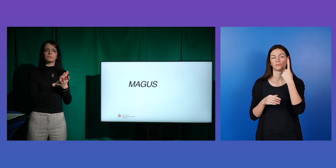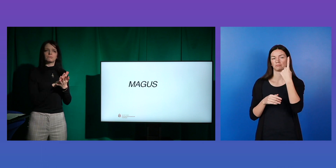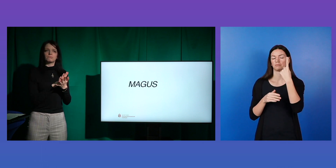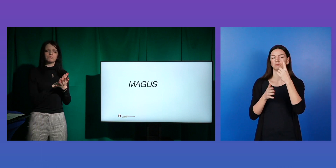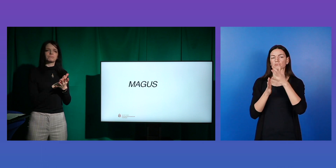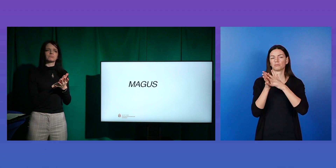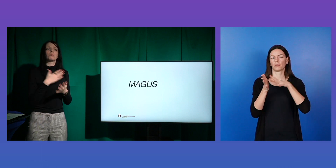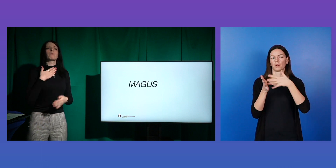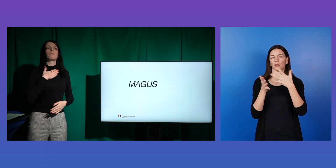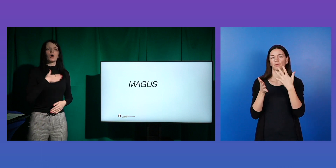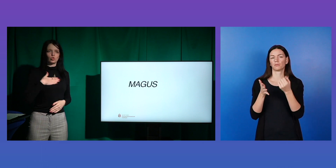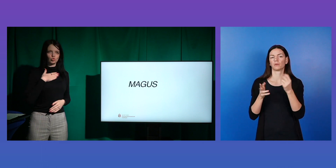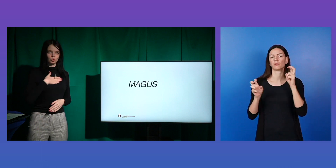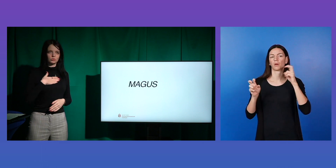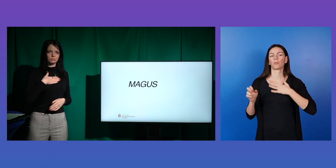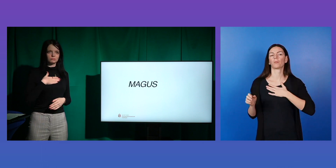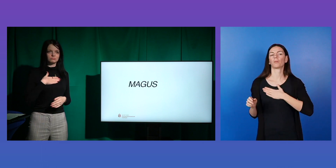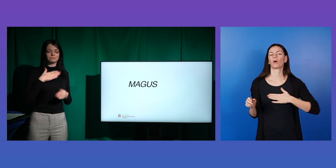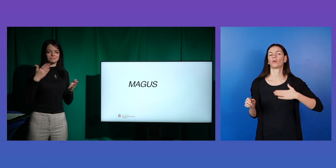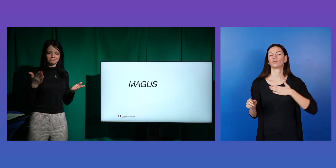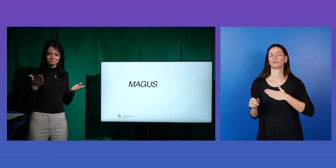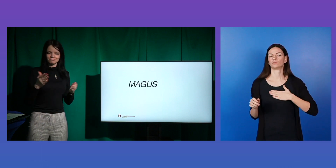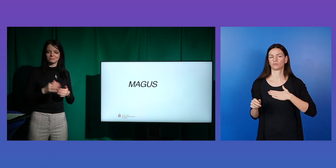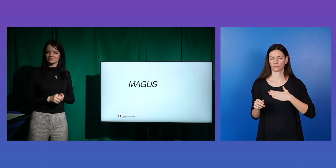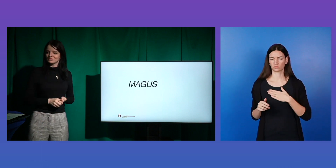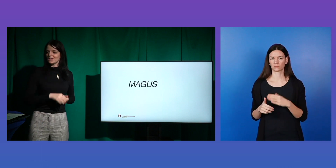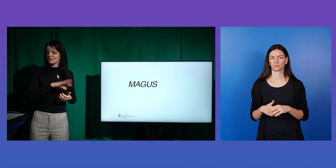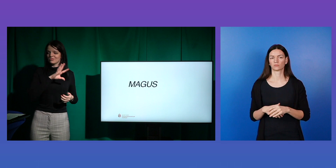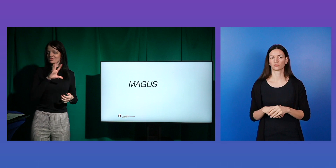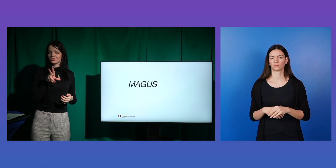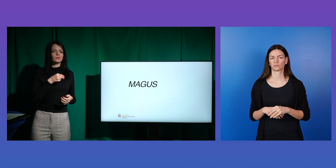Kasutati ühte viipemärki. Magus.